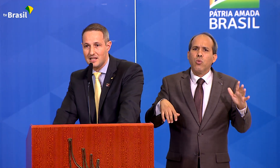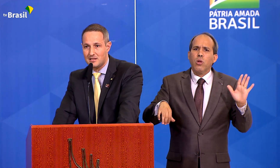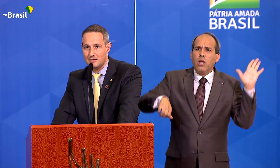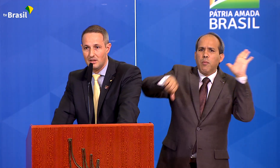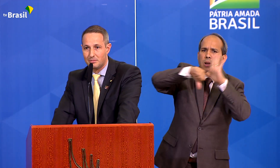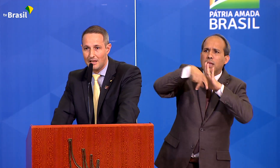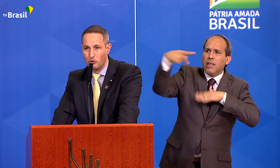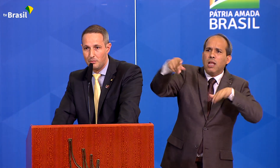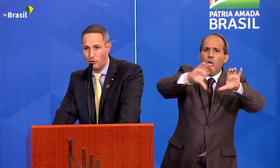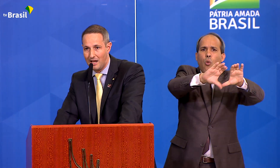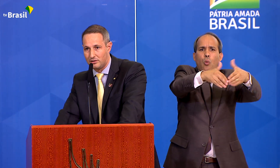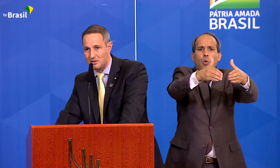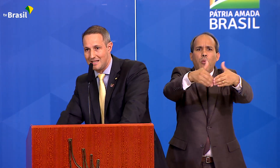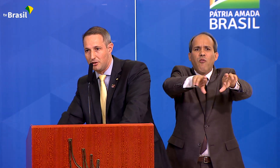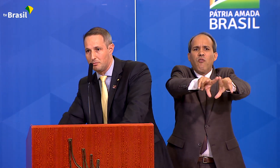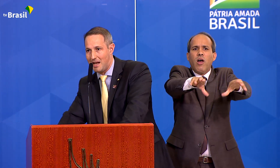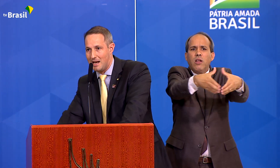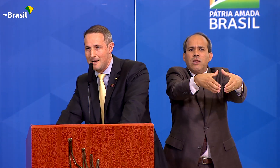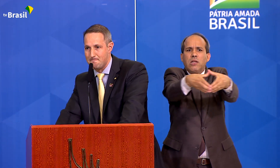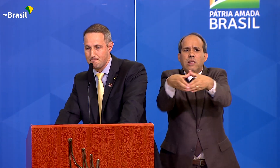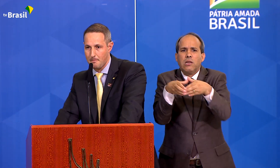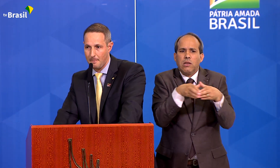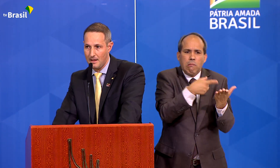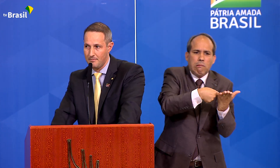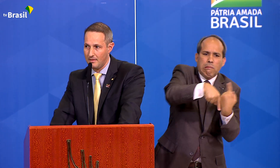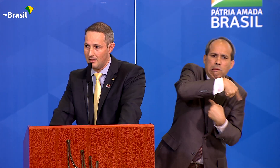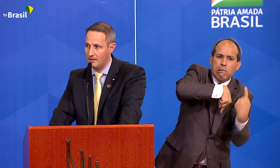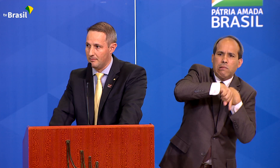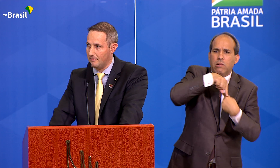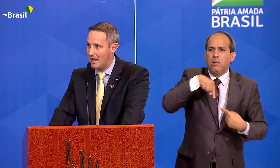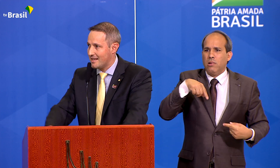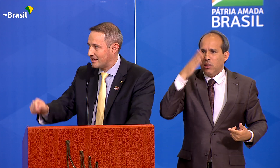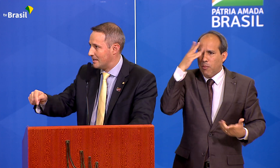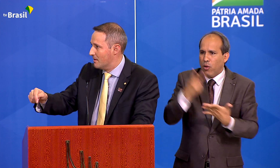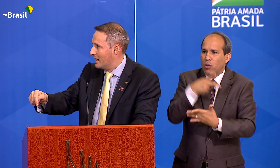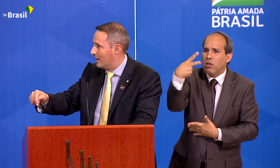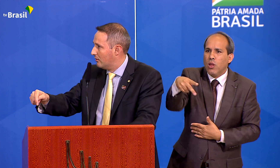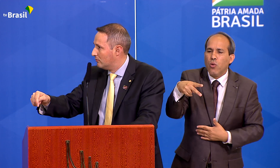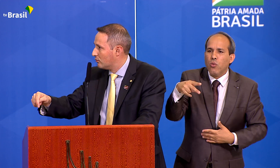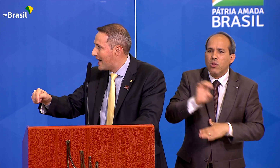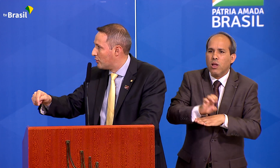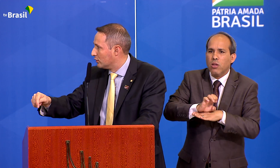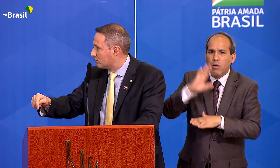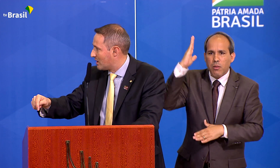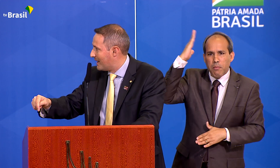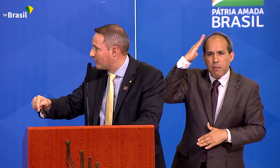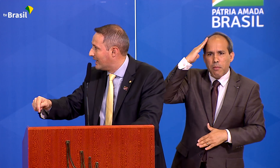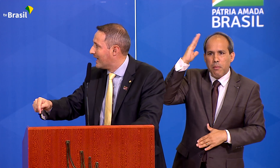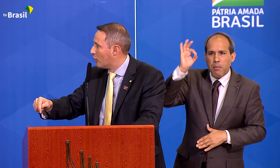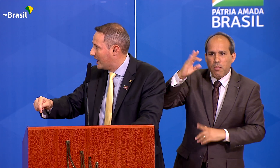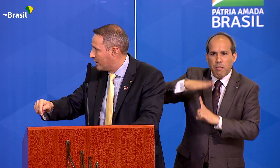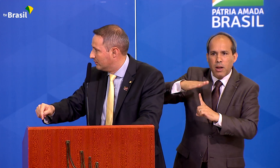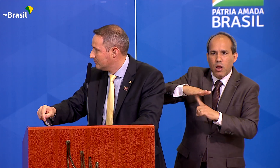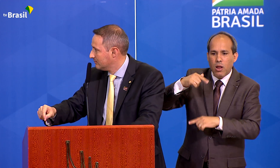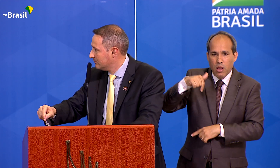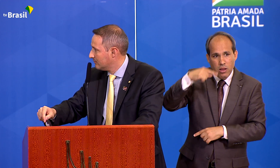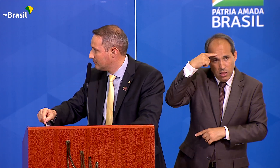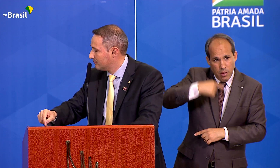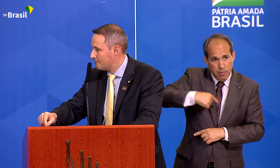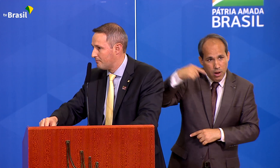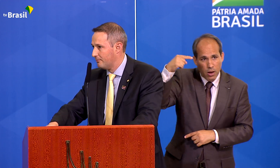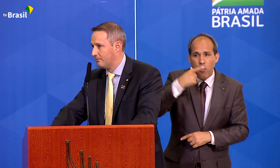que invadem as cidades Deputado no Pião lá no teu Estado do Paraná e essa semana um garoto chamado Renan